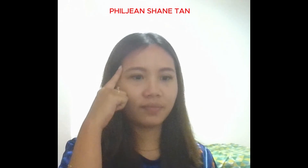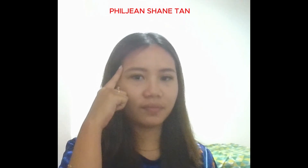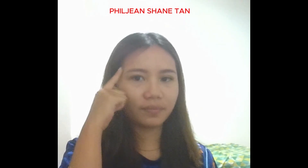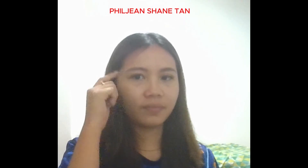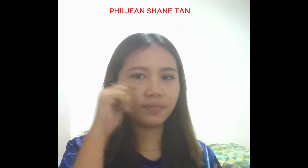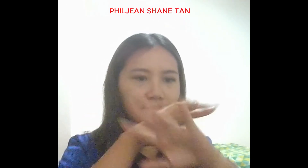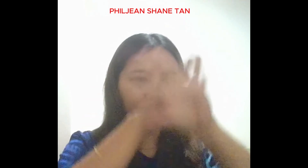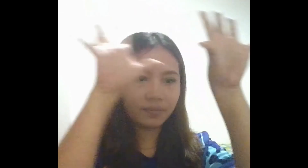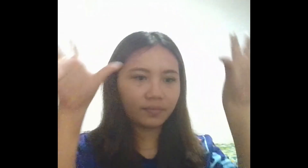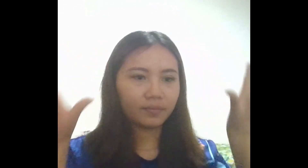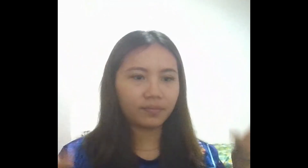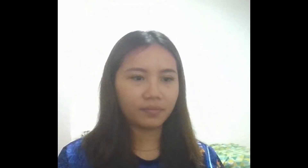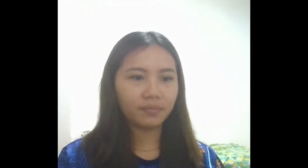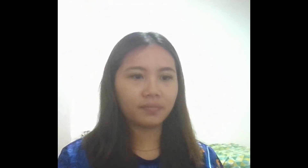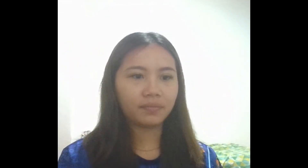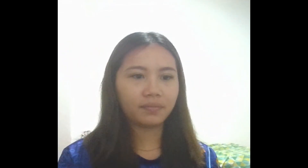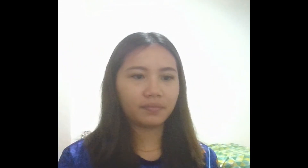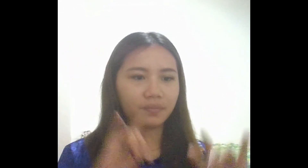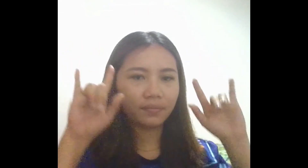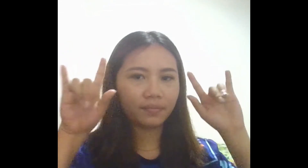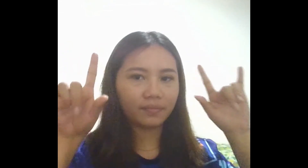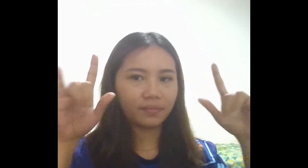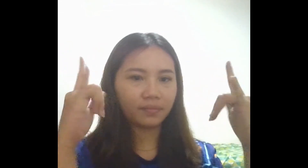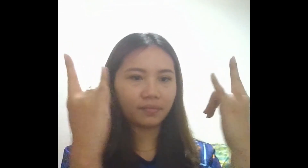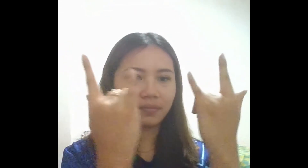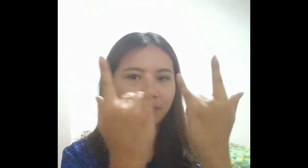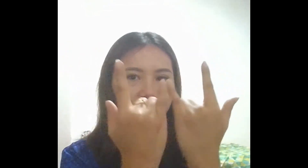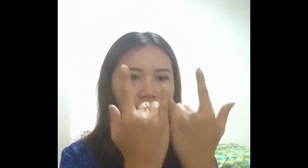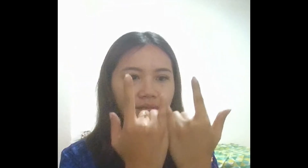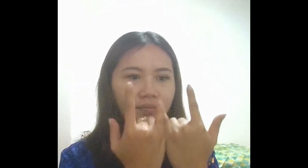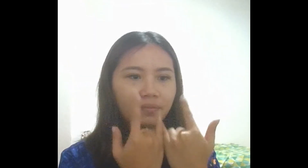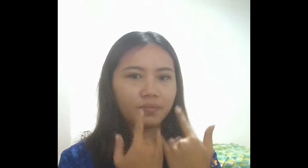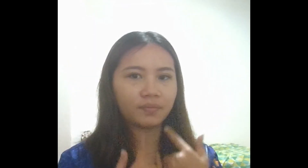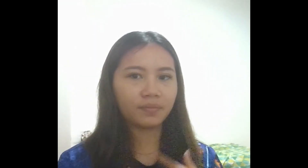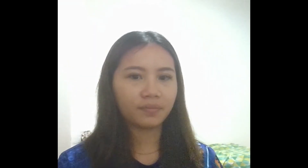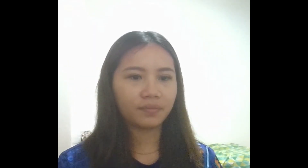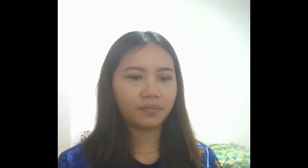isipin ang isang mundong puno ng pag-ibig.